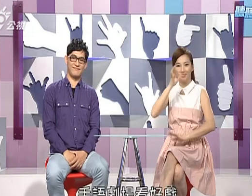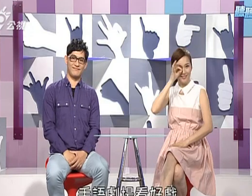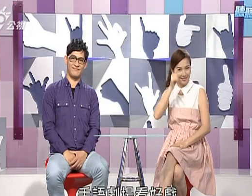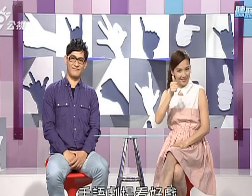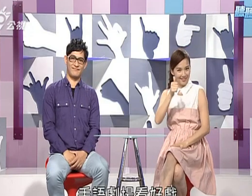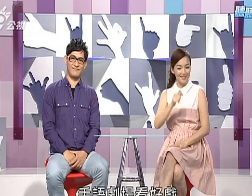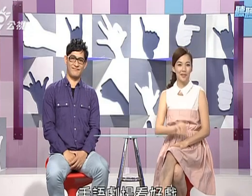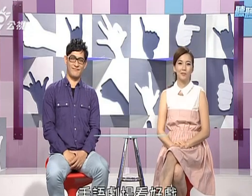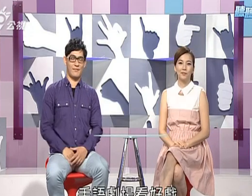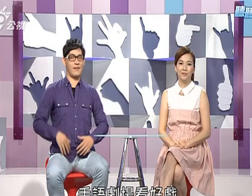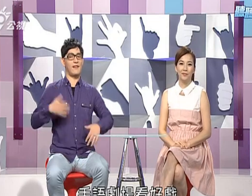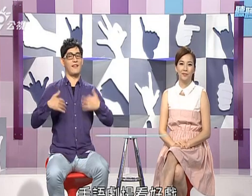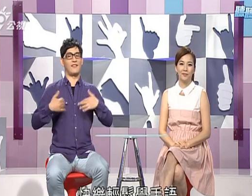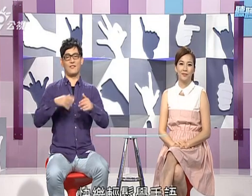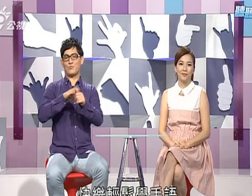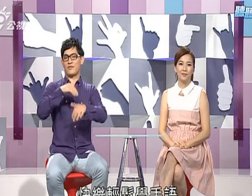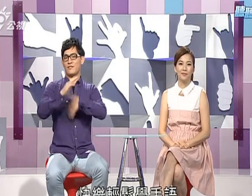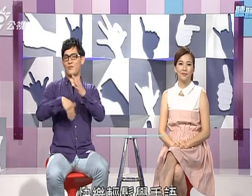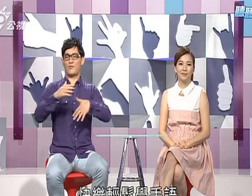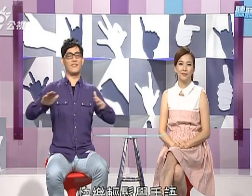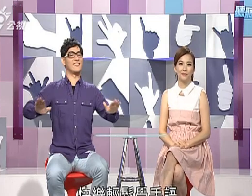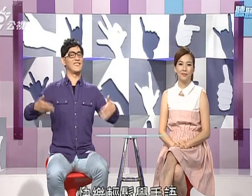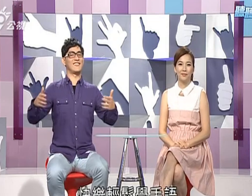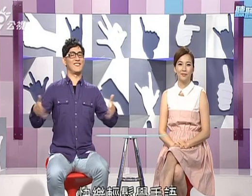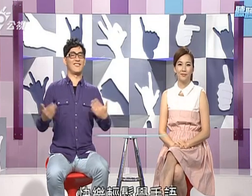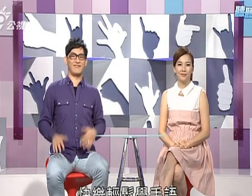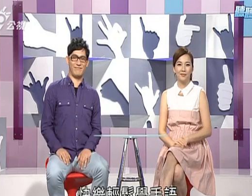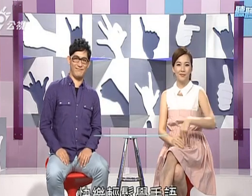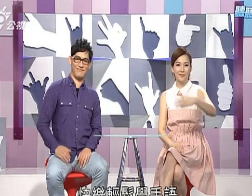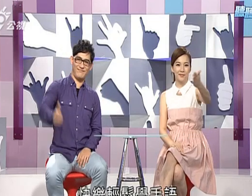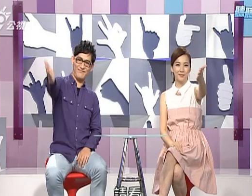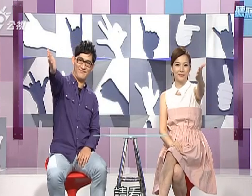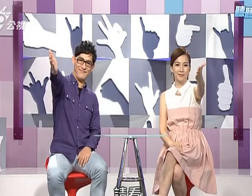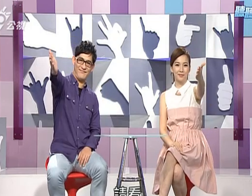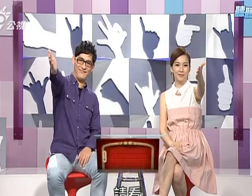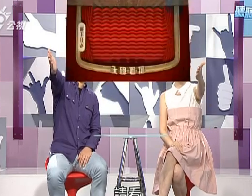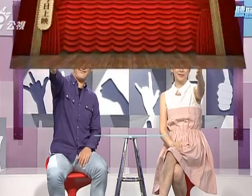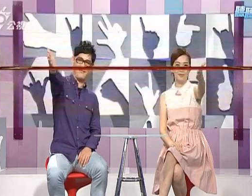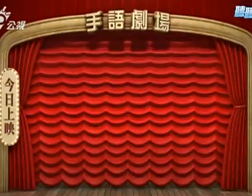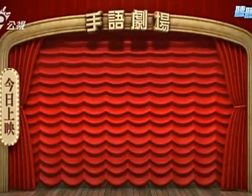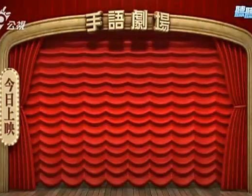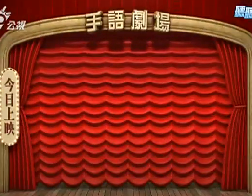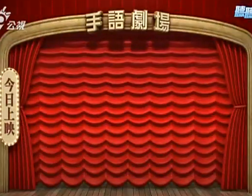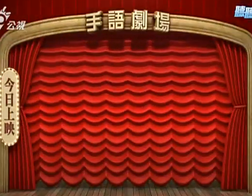看好戏， 快乐轻松学手语， 请看。